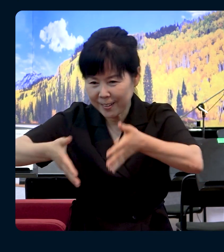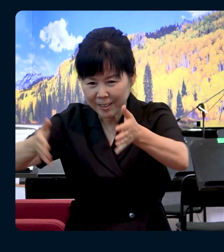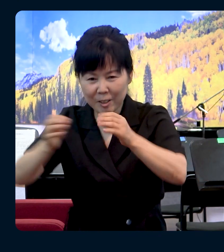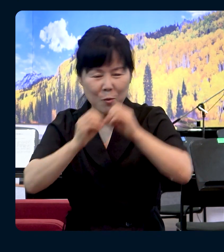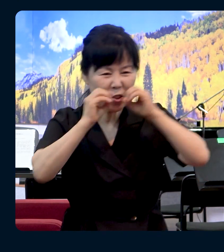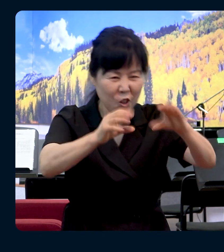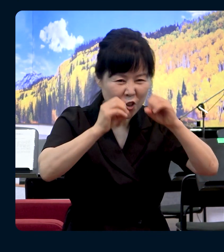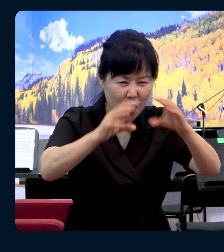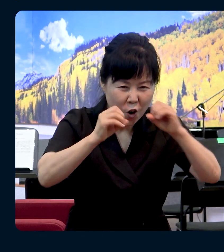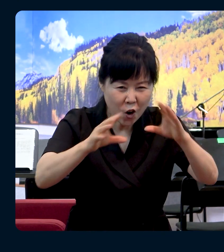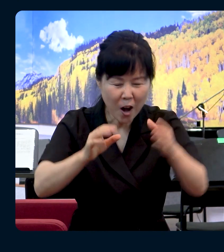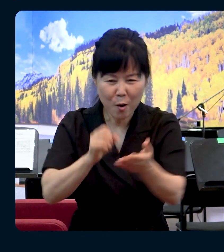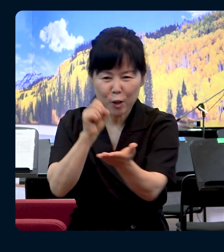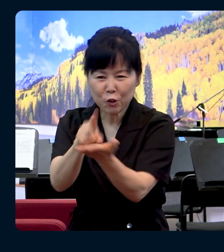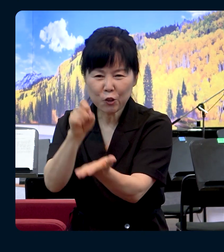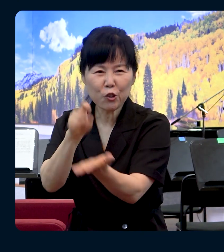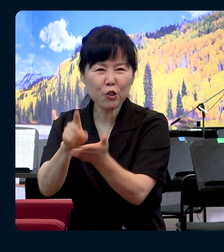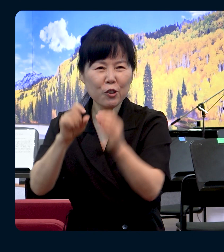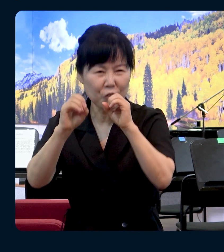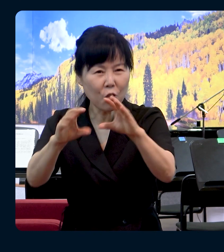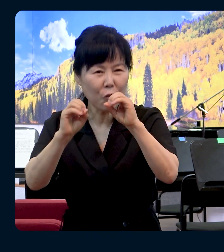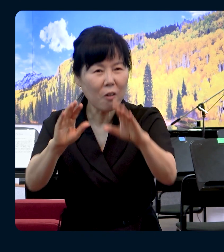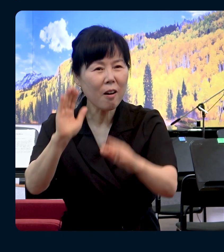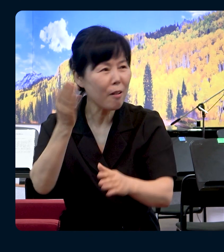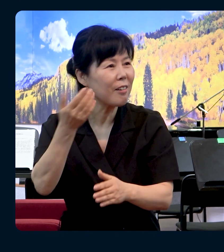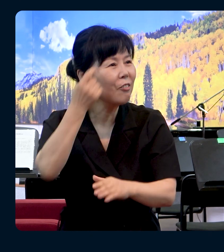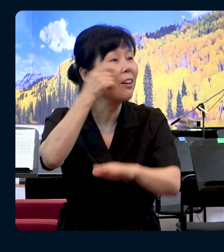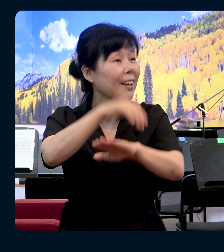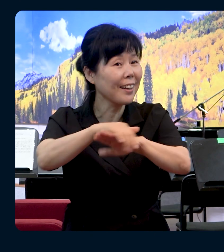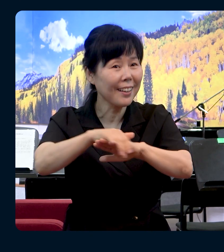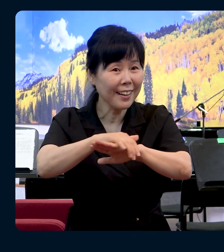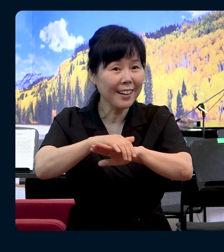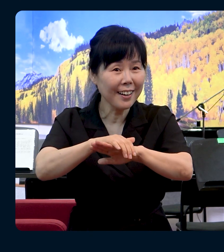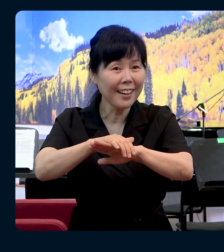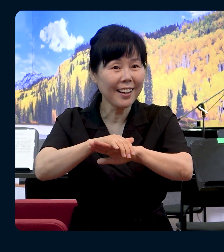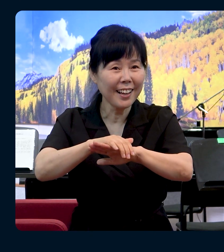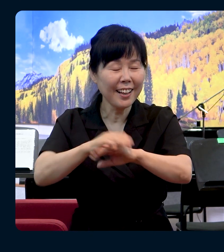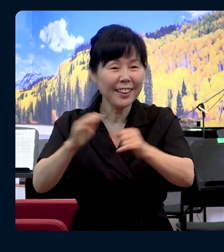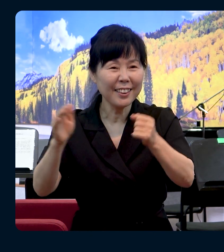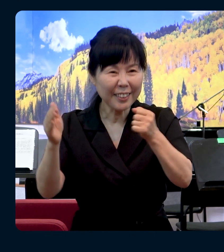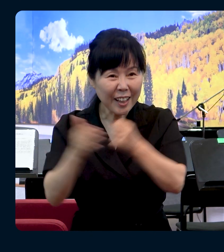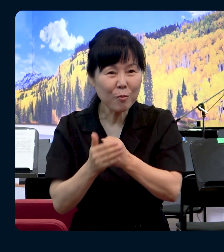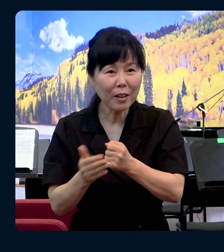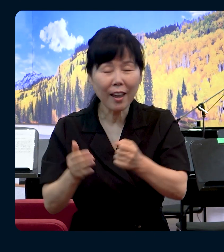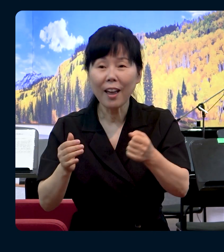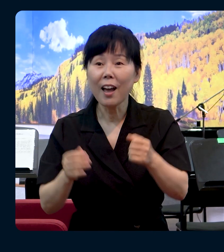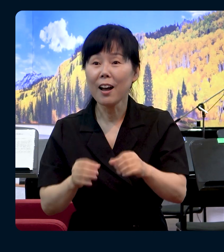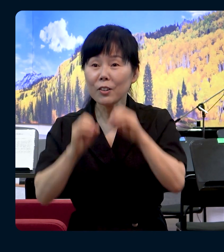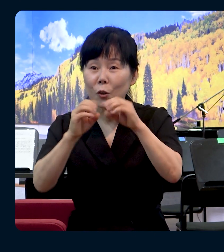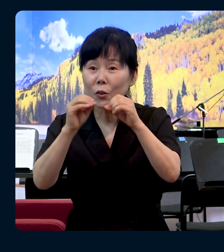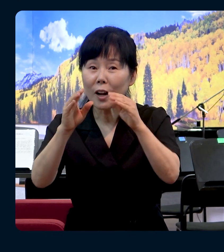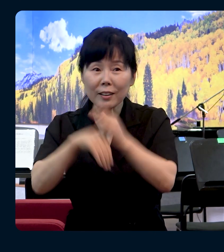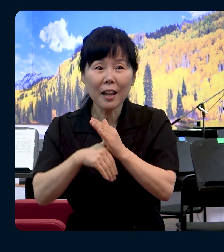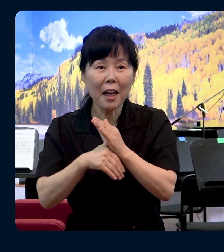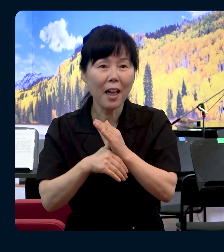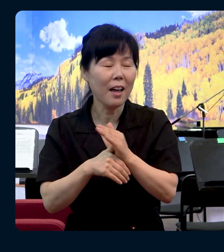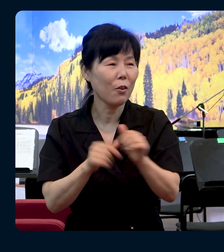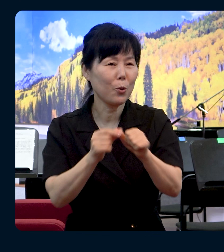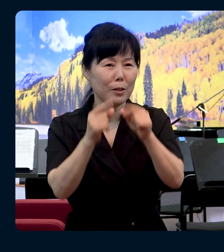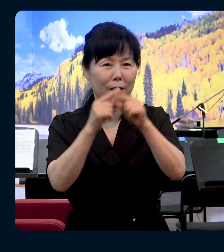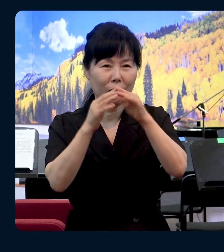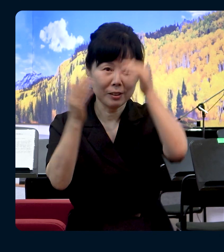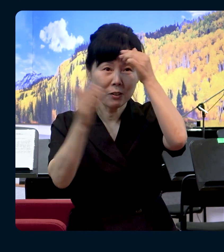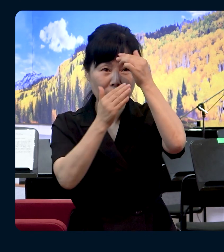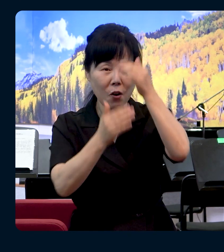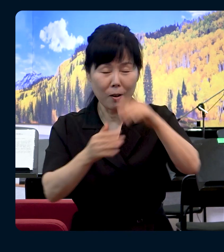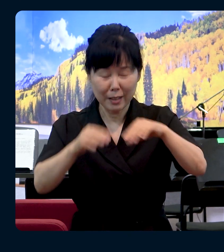그냥 하는 그런 일을 꼭 해보고 싶어요. 그때는 반드시 뭐예요? 자녀들 다 데리고 나와야 돼. 왜? 전도한다는